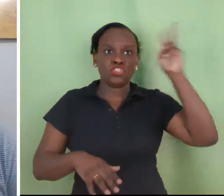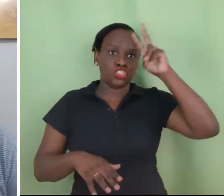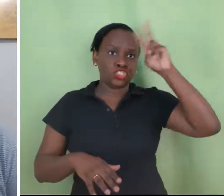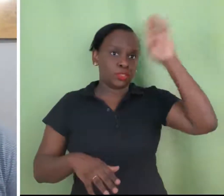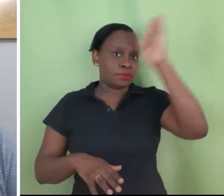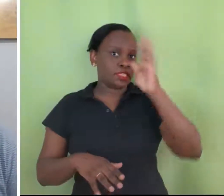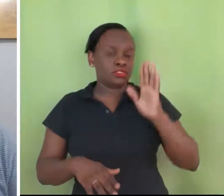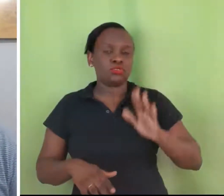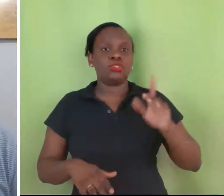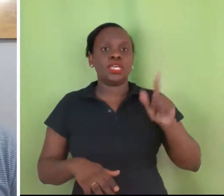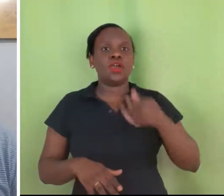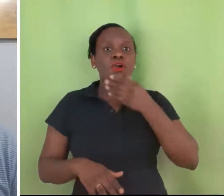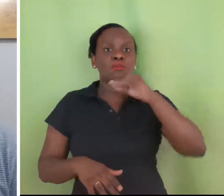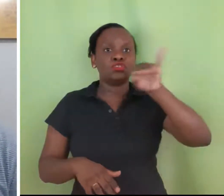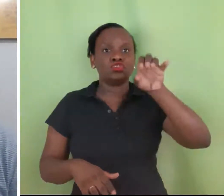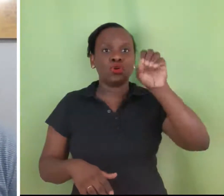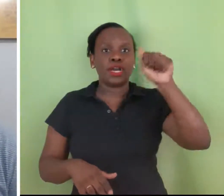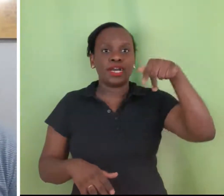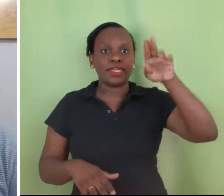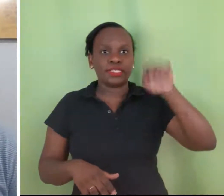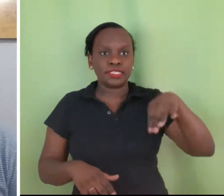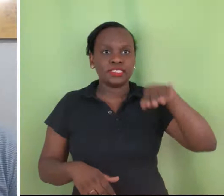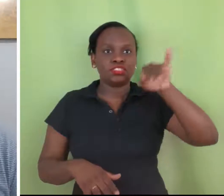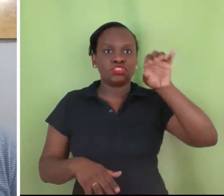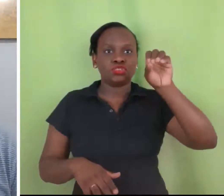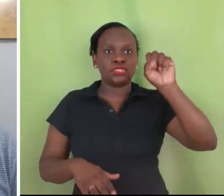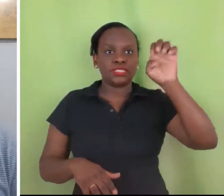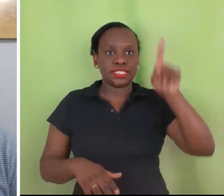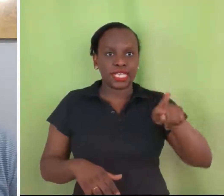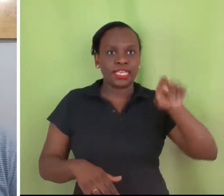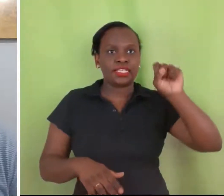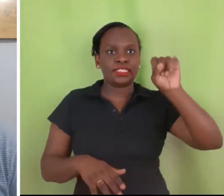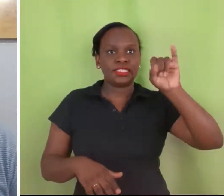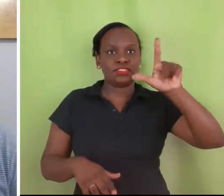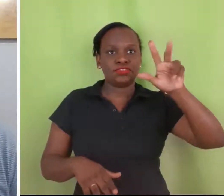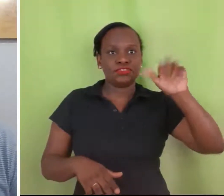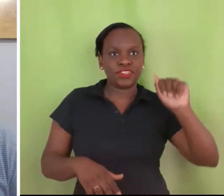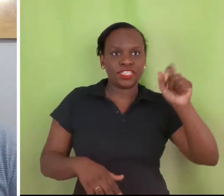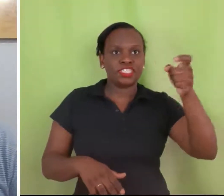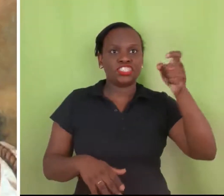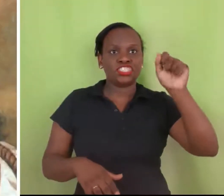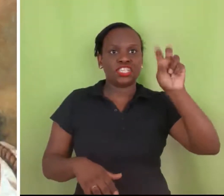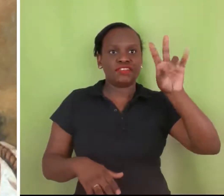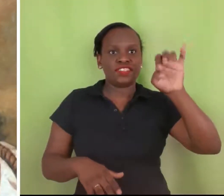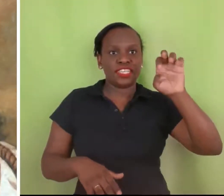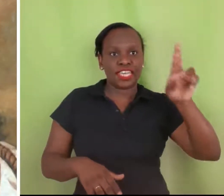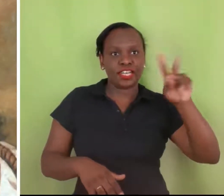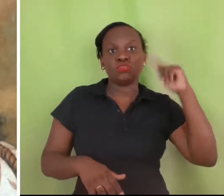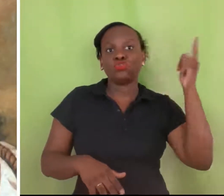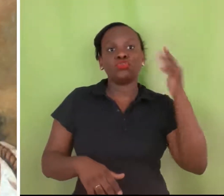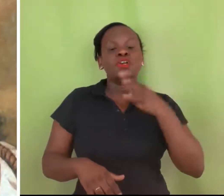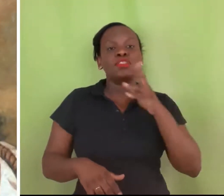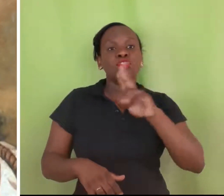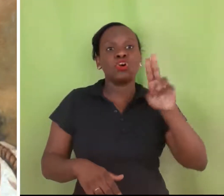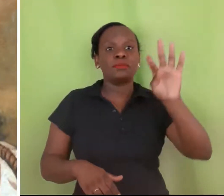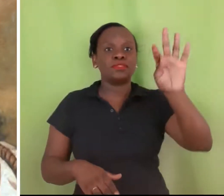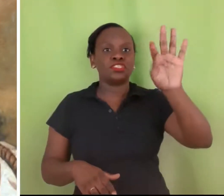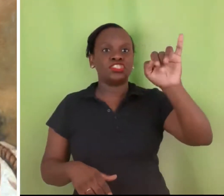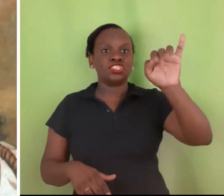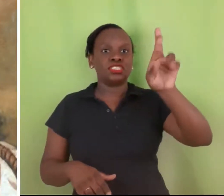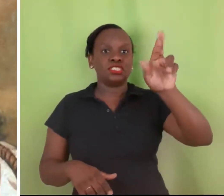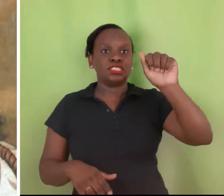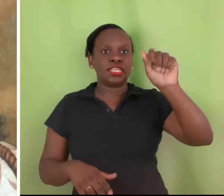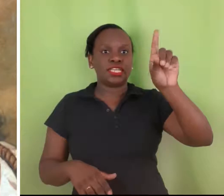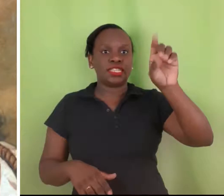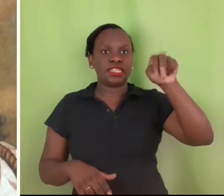do Brasil, o Joaquim José da Silva Xavier, que a gente conhece como Tiradentes, tá? Então esse personagem